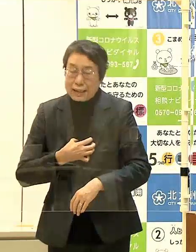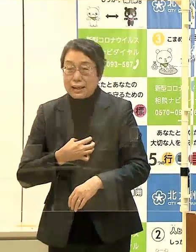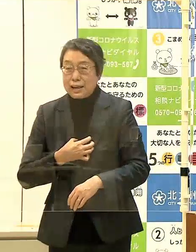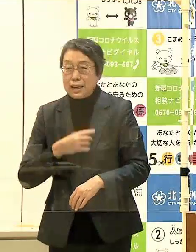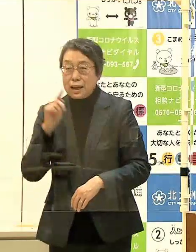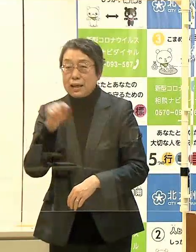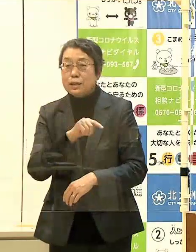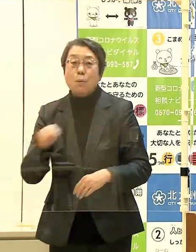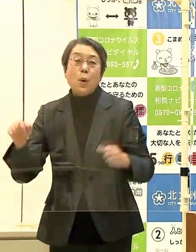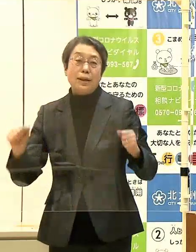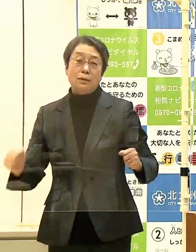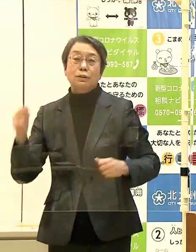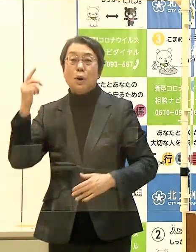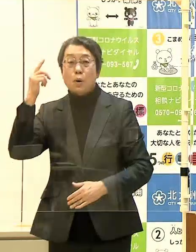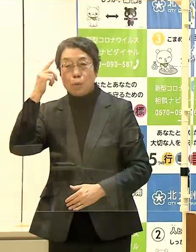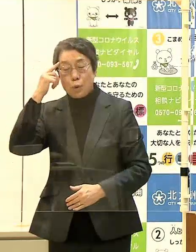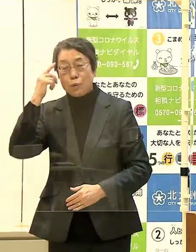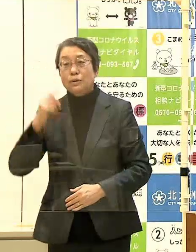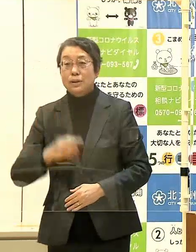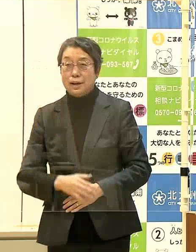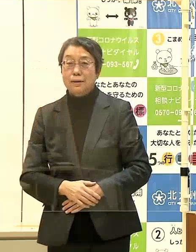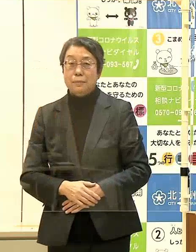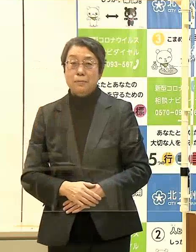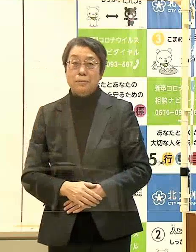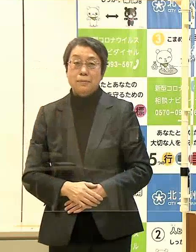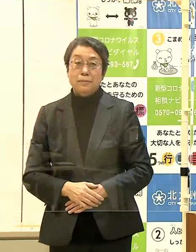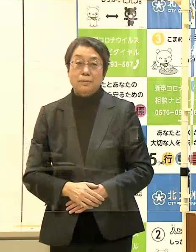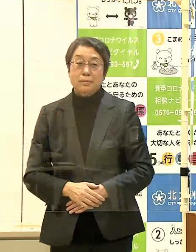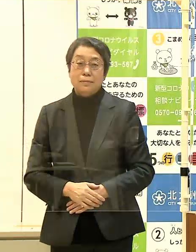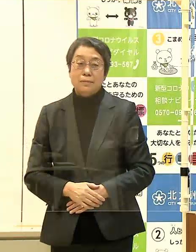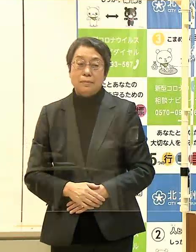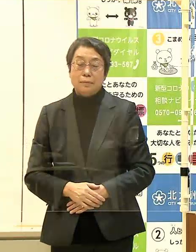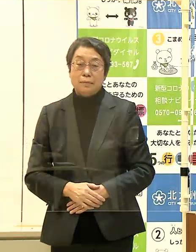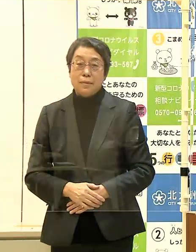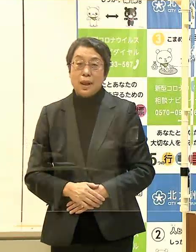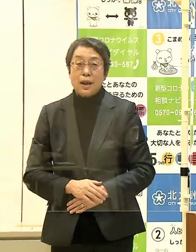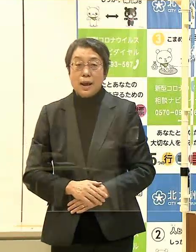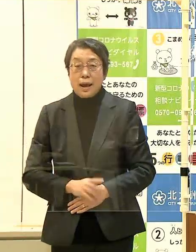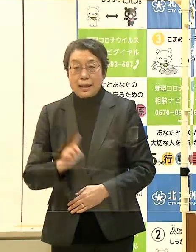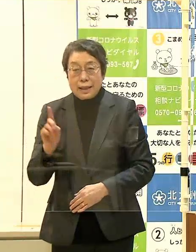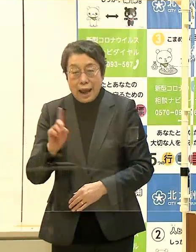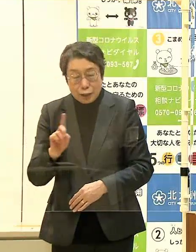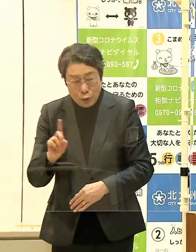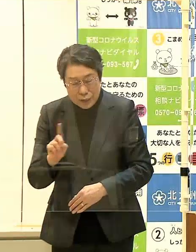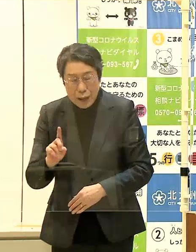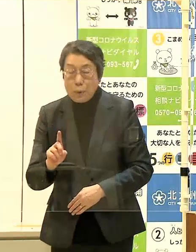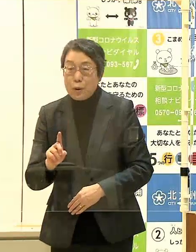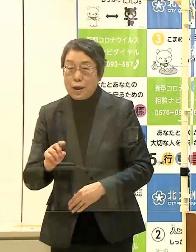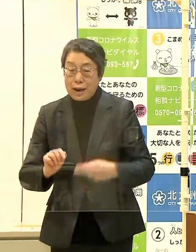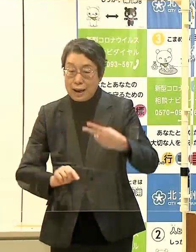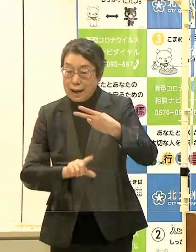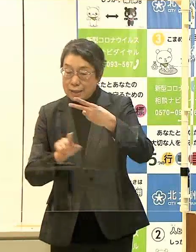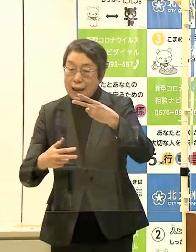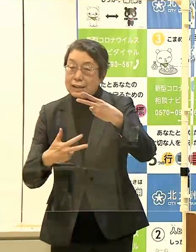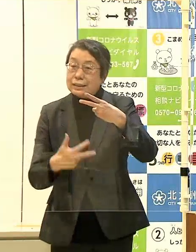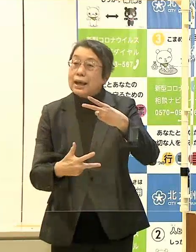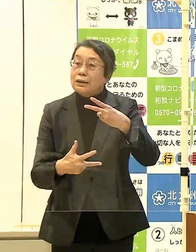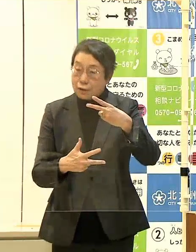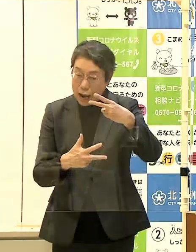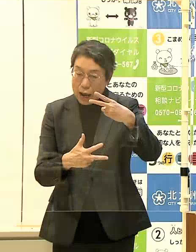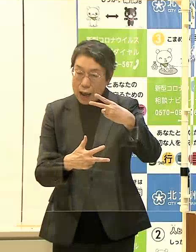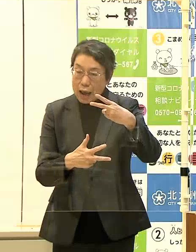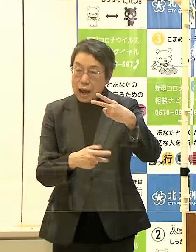と思いますそういう中にありまして皆様にこれから南砺市でも2月なんか思って